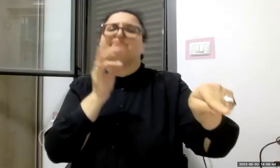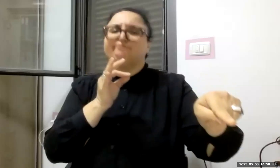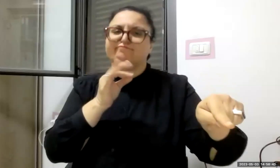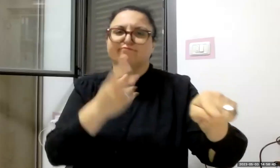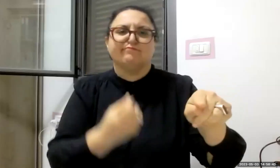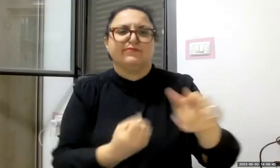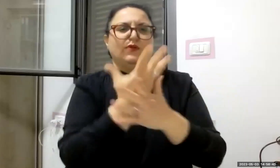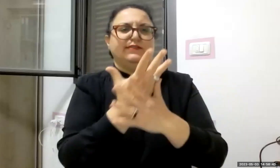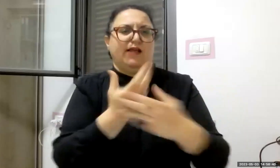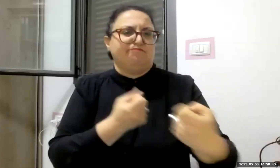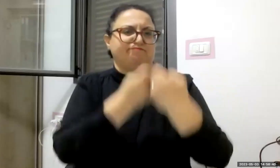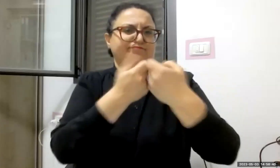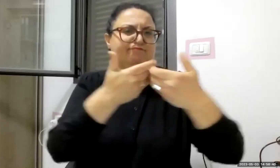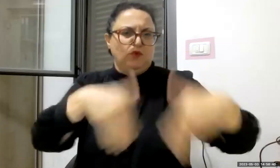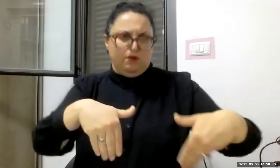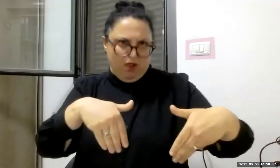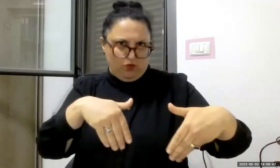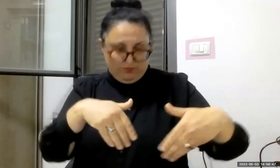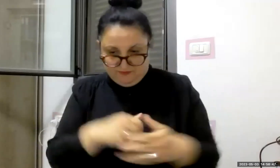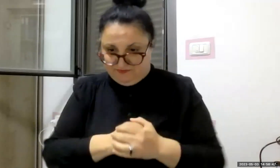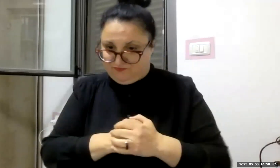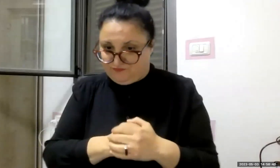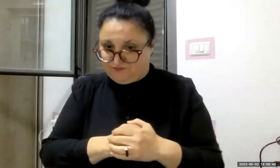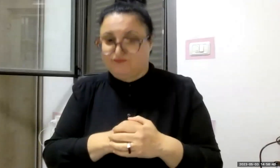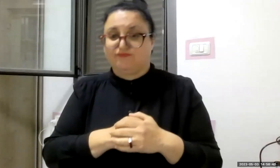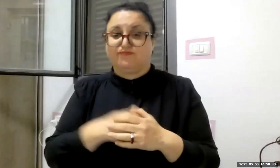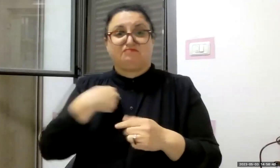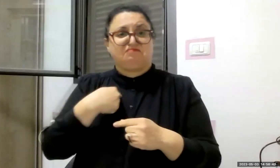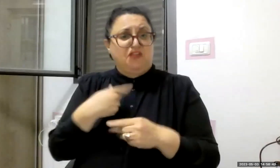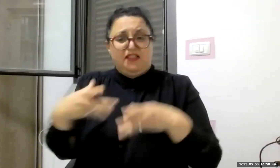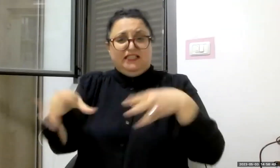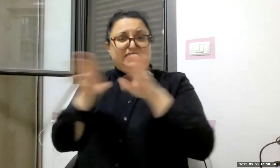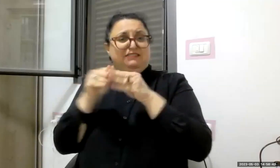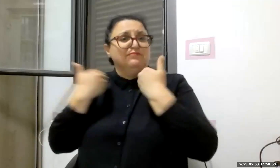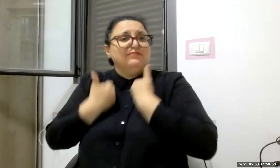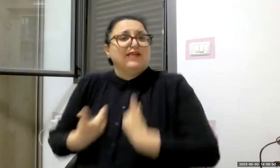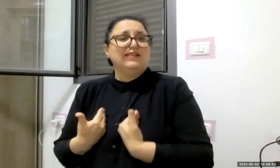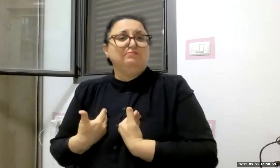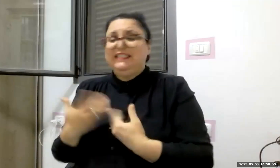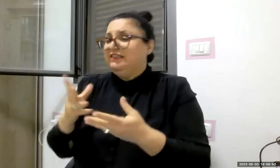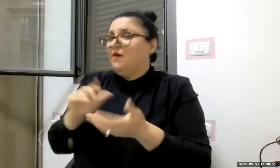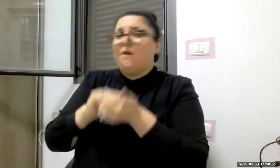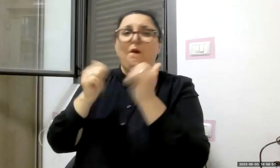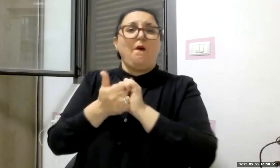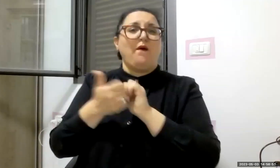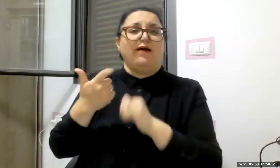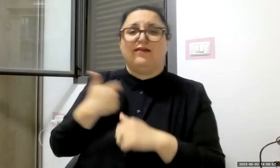השומע, או הסביבה השומע, אז נוצרת לבעשה המוגבלות. אני עם עצמי,